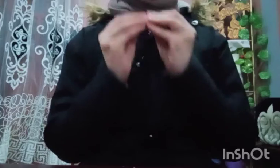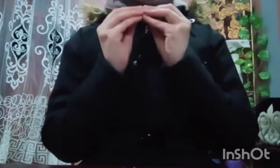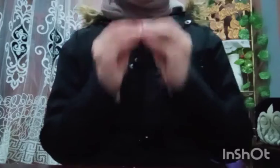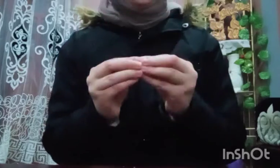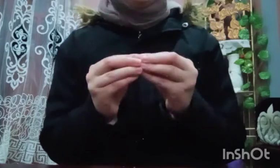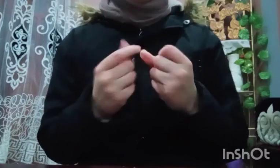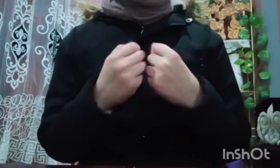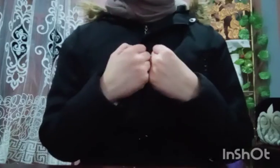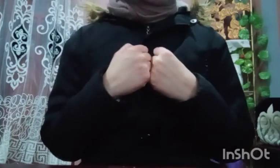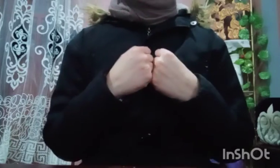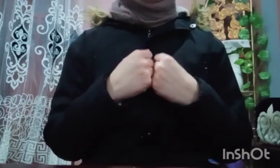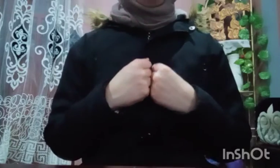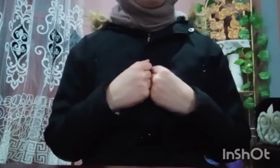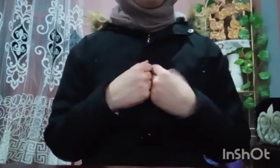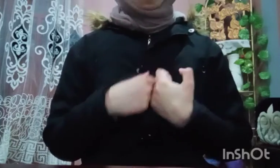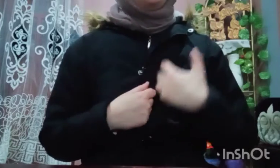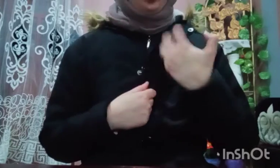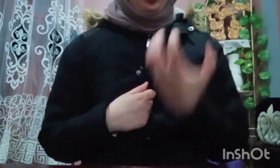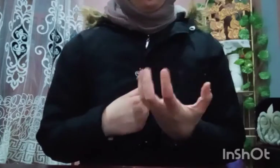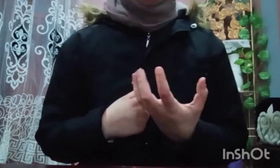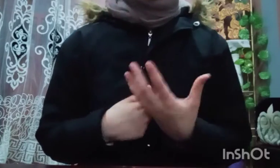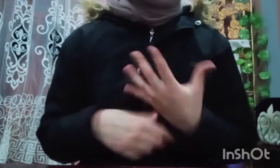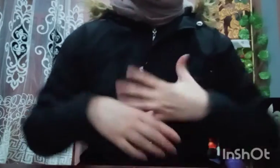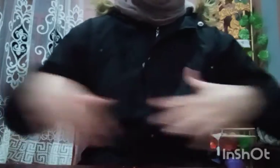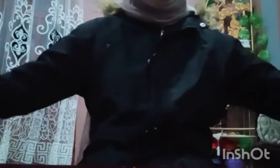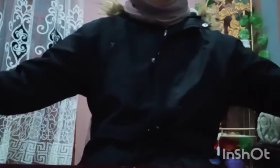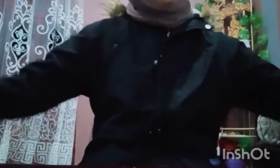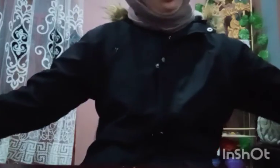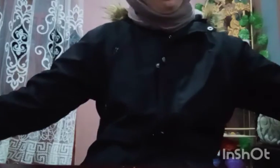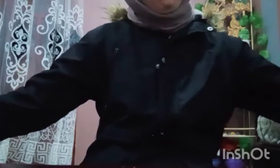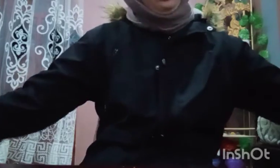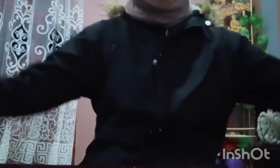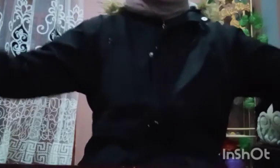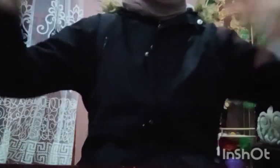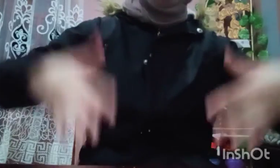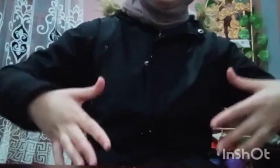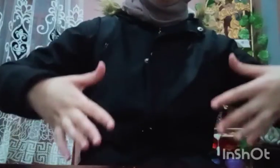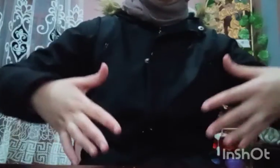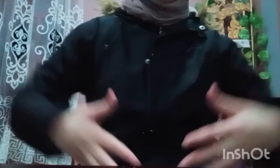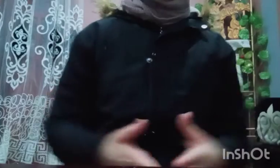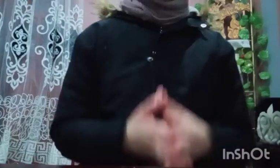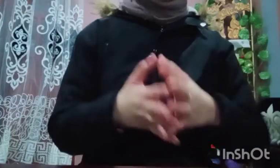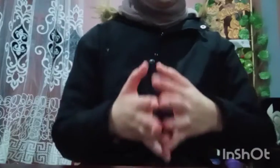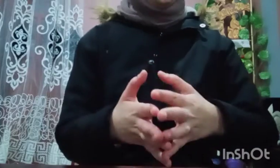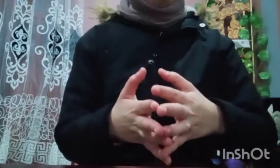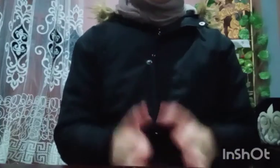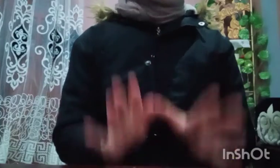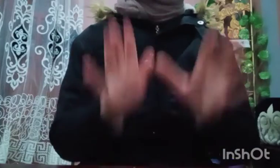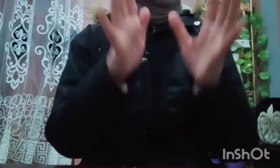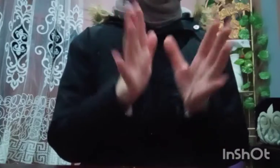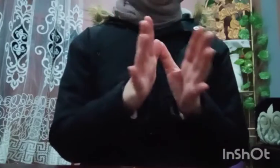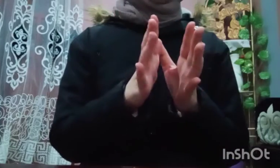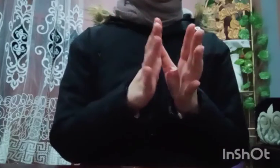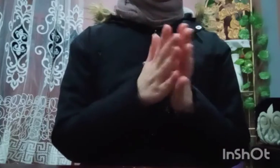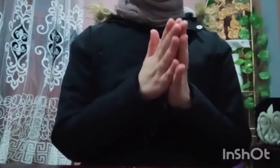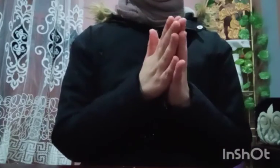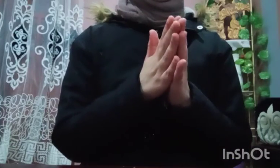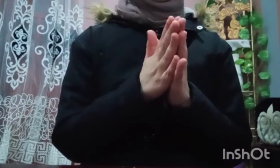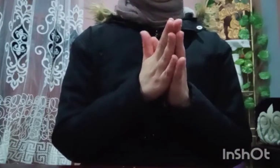180 درجه عطاو لي الروح من جديد كانه كنت ميته احياوني من جديد فهمتوا كيفاش الشغل